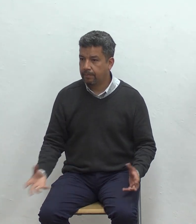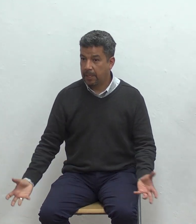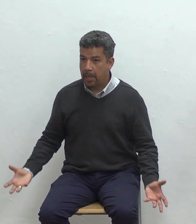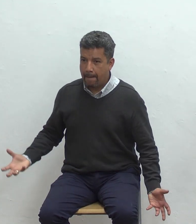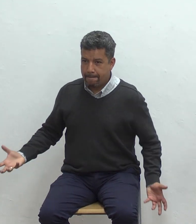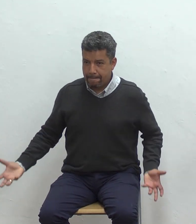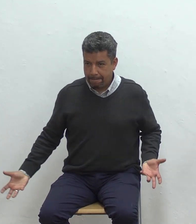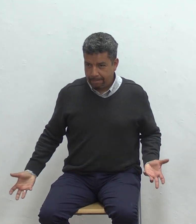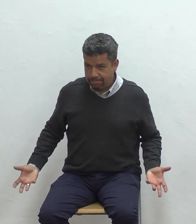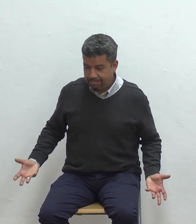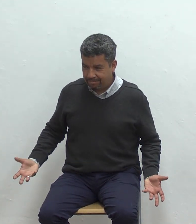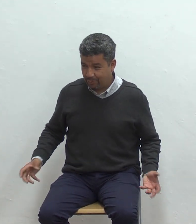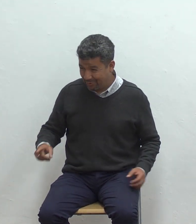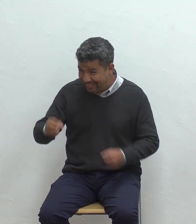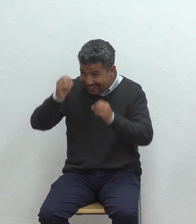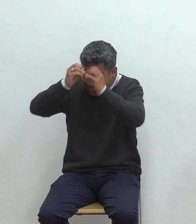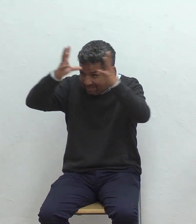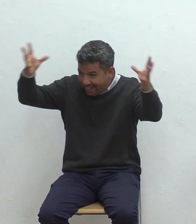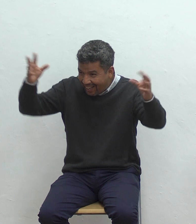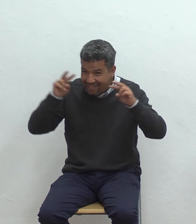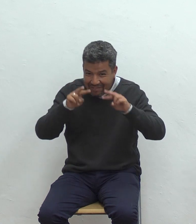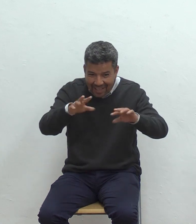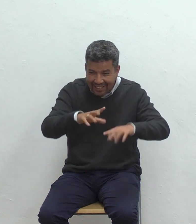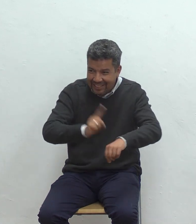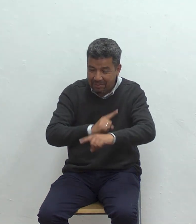él. Usted se imagina ese momento tan